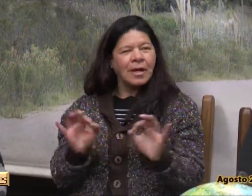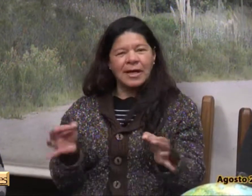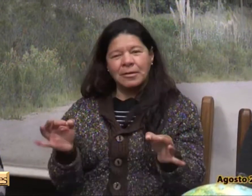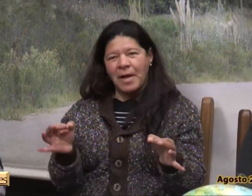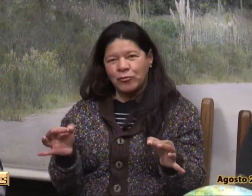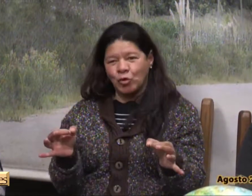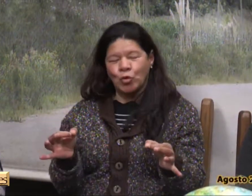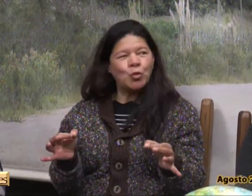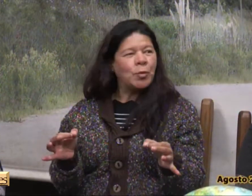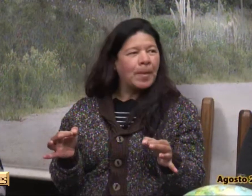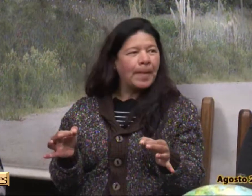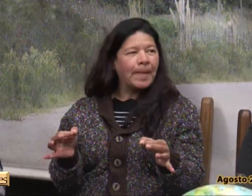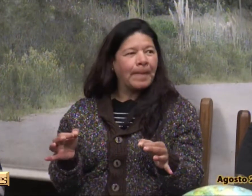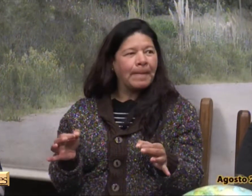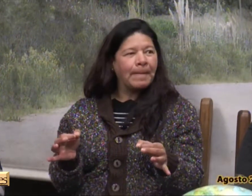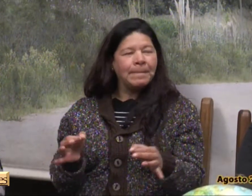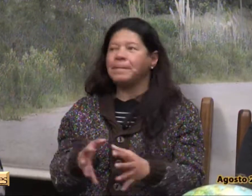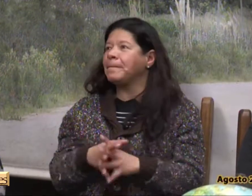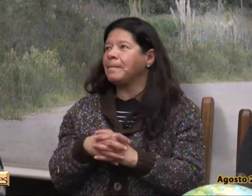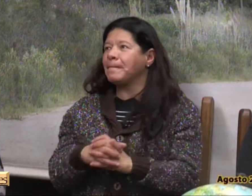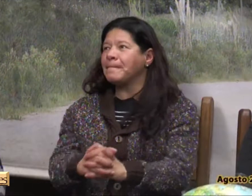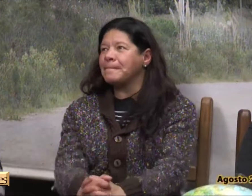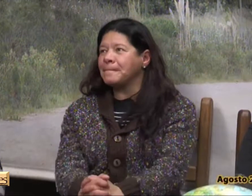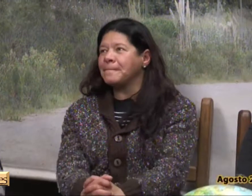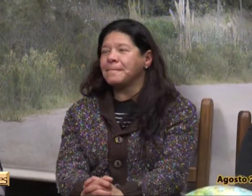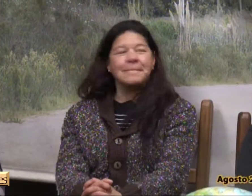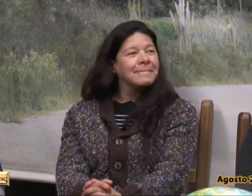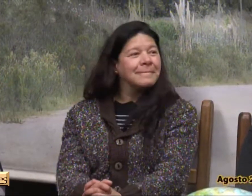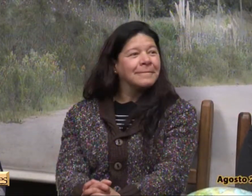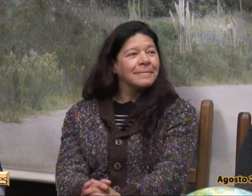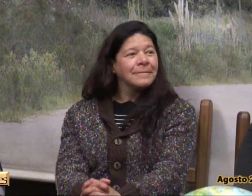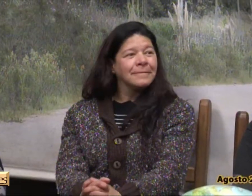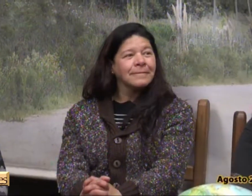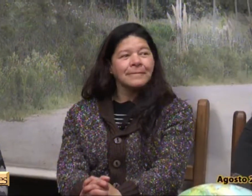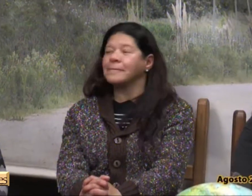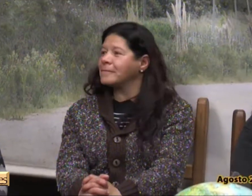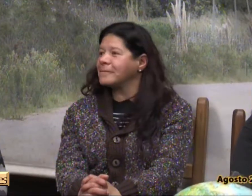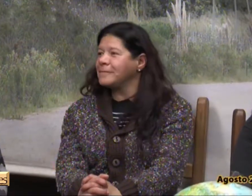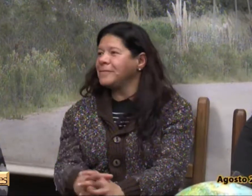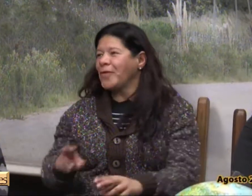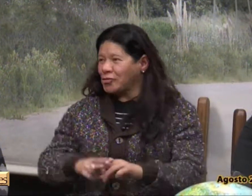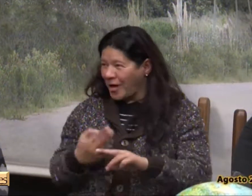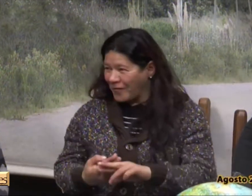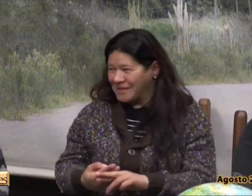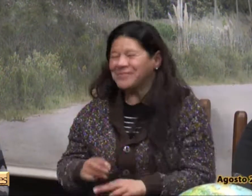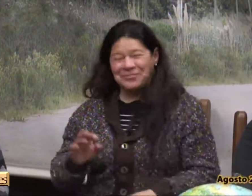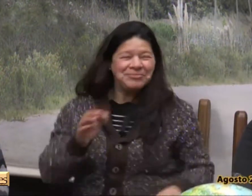Hermanos Sí, sí Despacito Decirle Despacito De vuelta a la familia